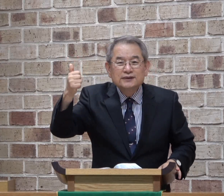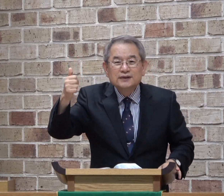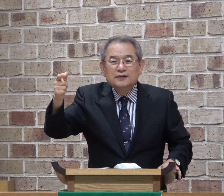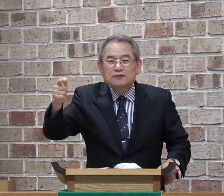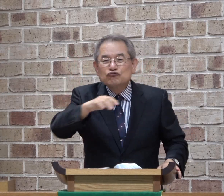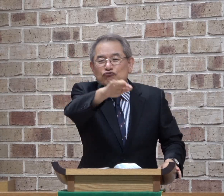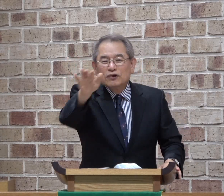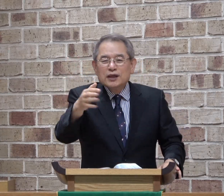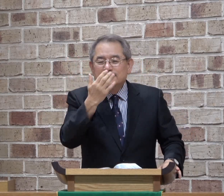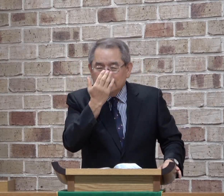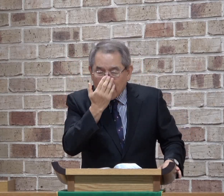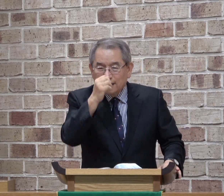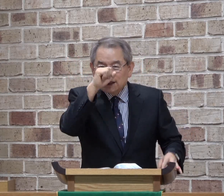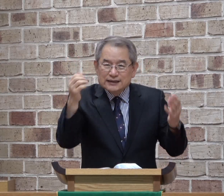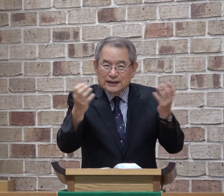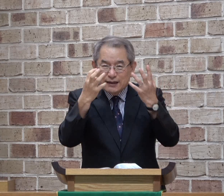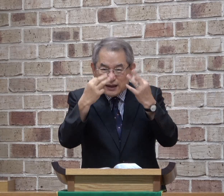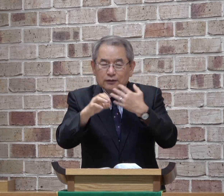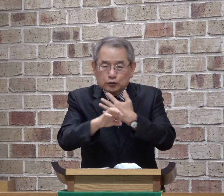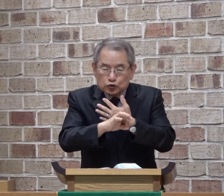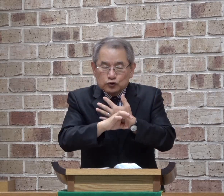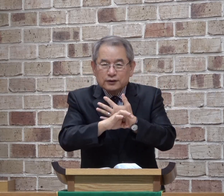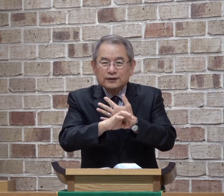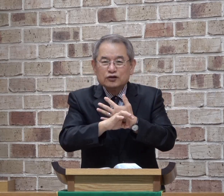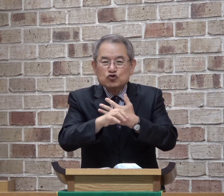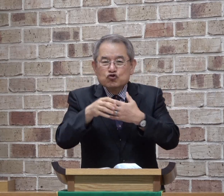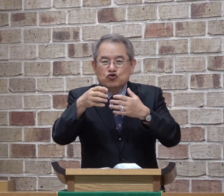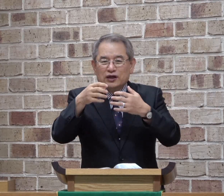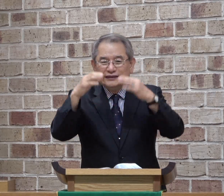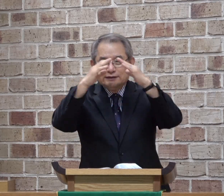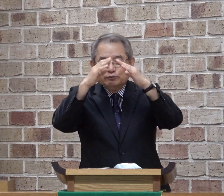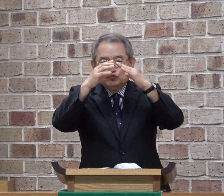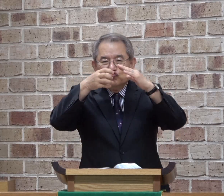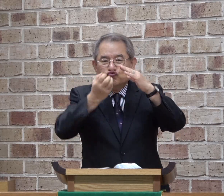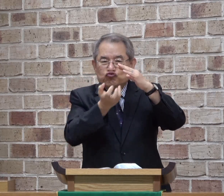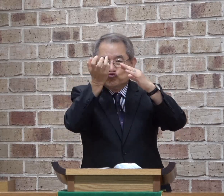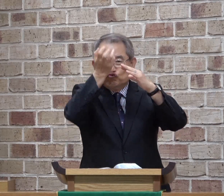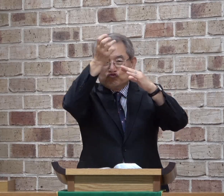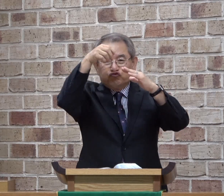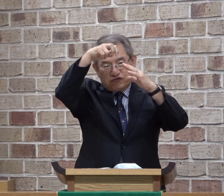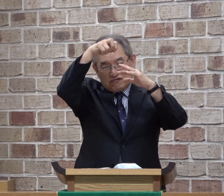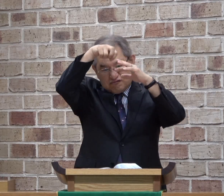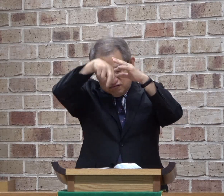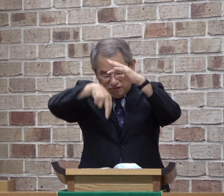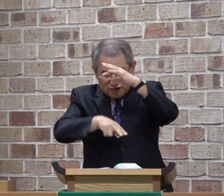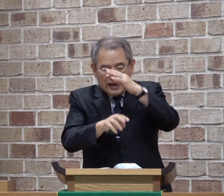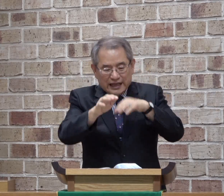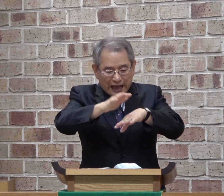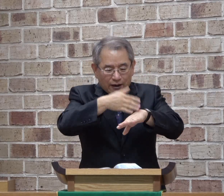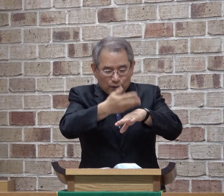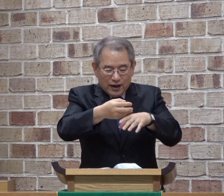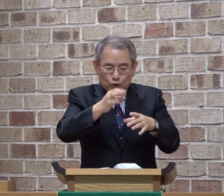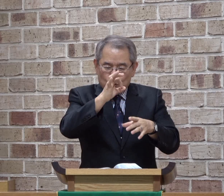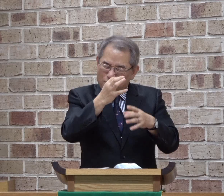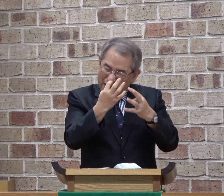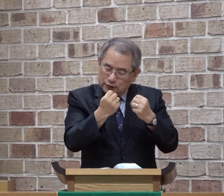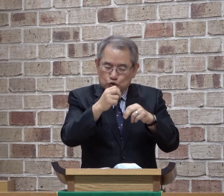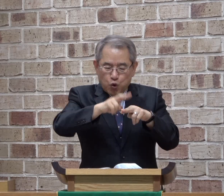크리스마스는 산타 할아버지, 착하고 좋은 일을 많이 하는 사람들에게 그 집에 가서 굴뚝으로 들어가서 양말 속에 선물을